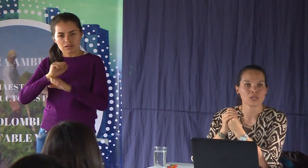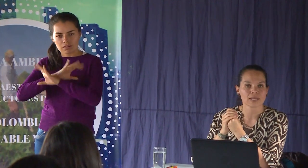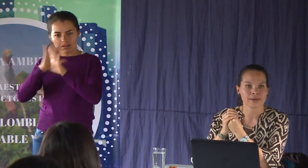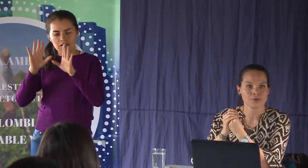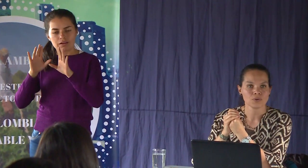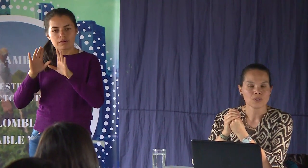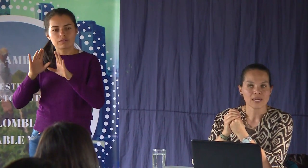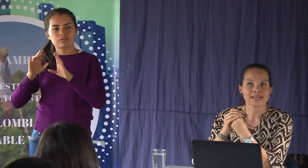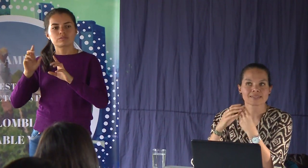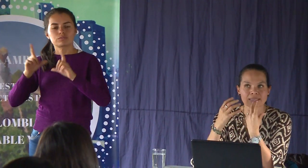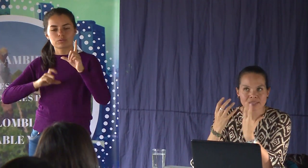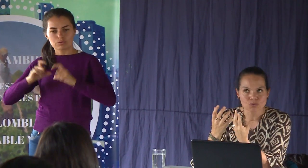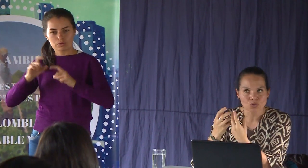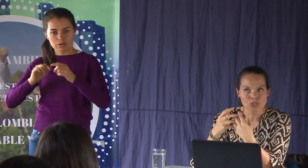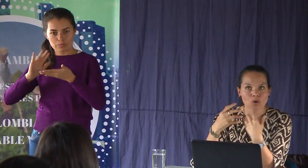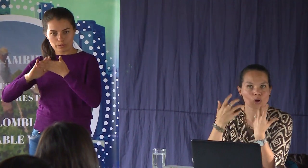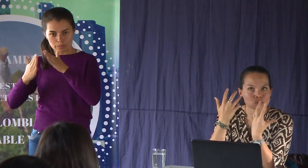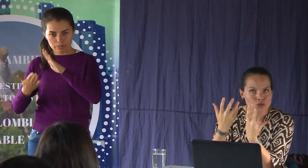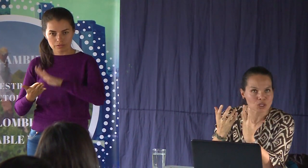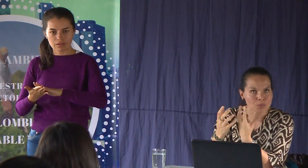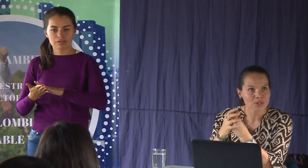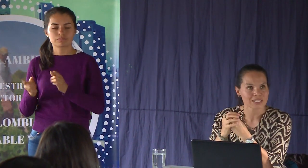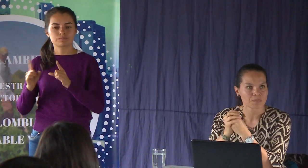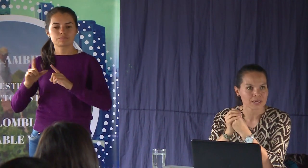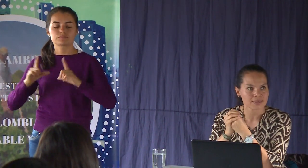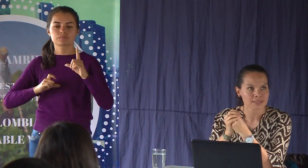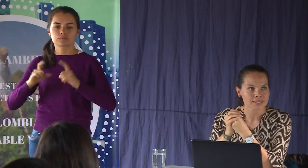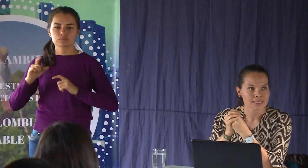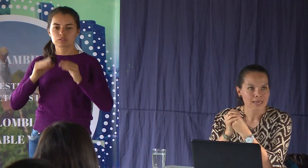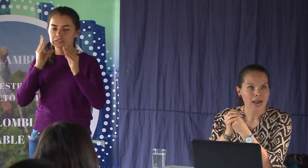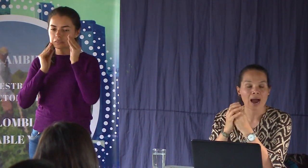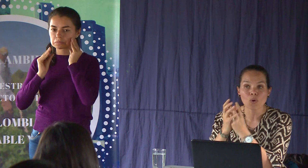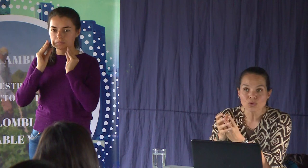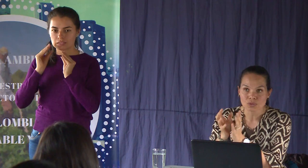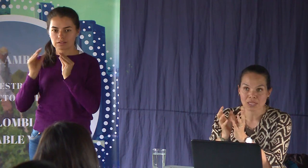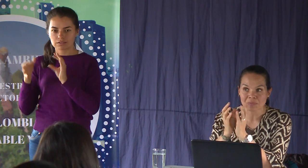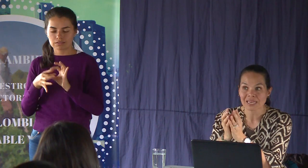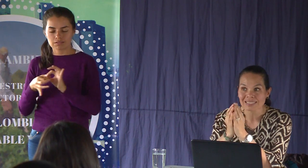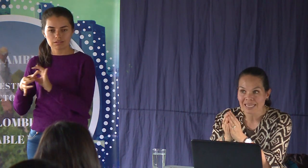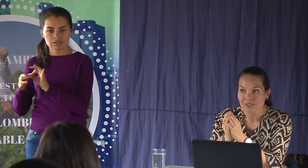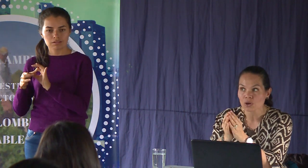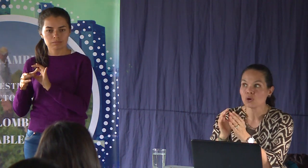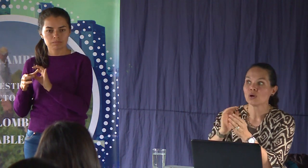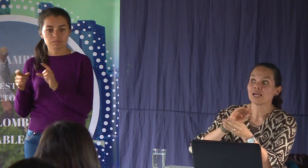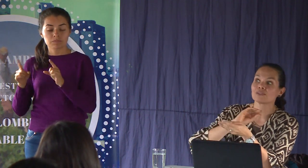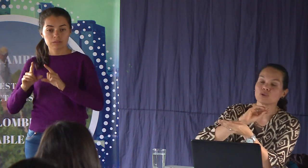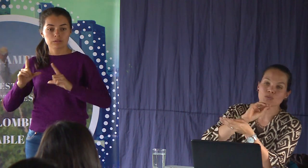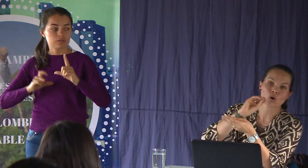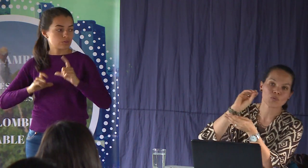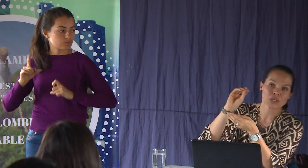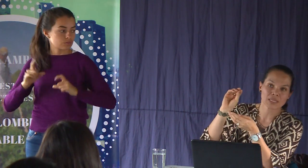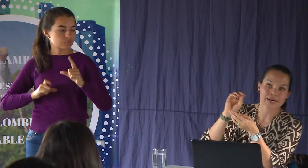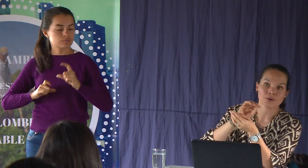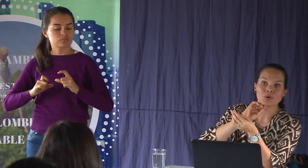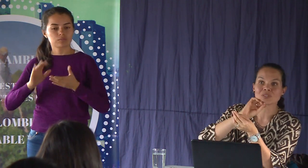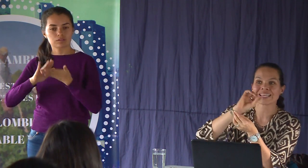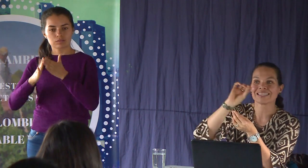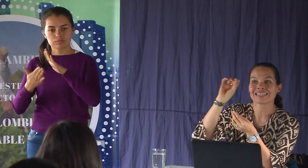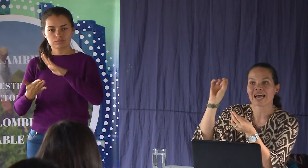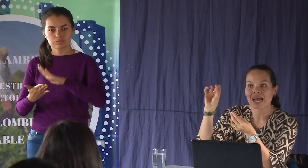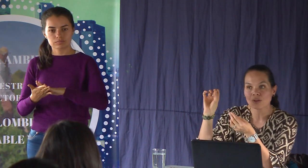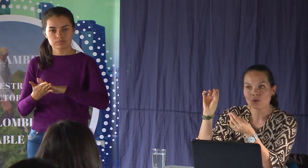turismo comunitario, existe un turismo con otro tipo de experiencias, aún termina siendo el turismo